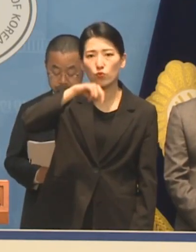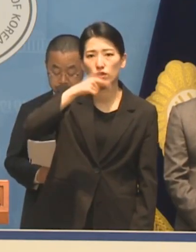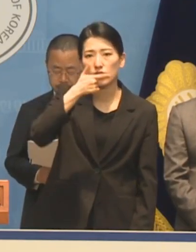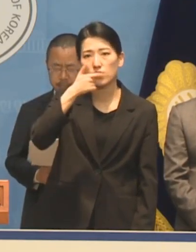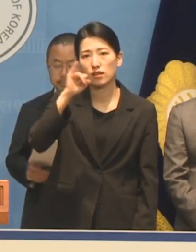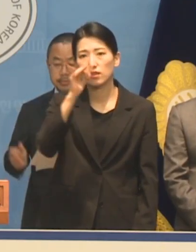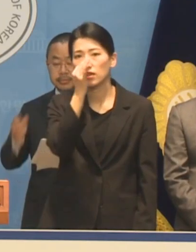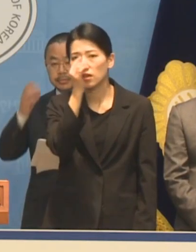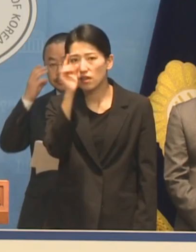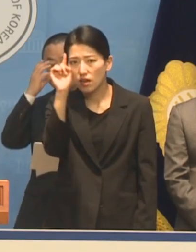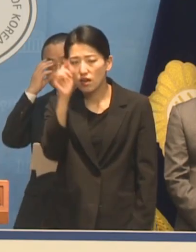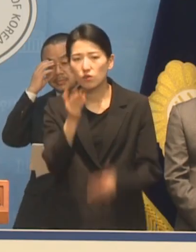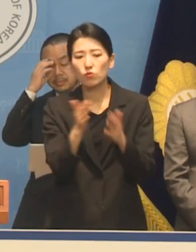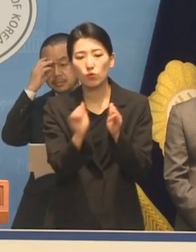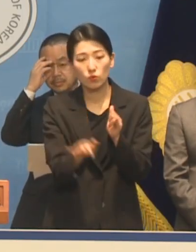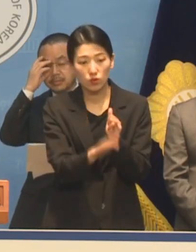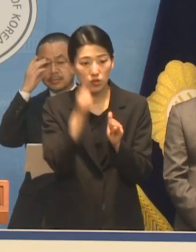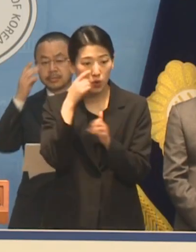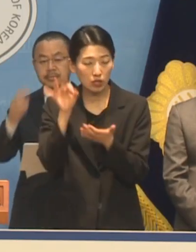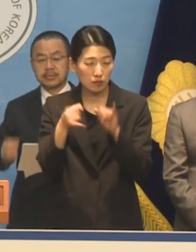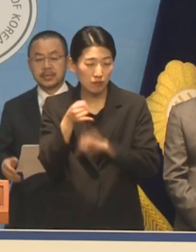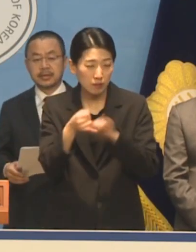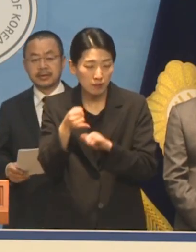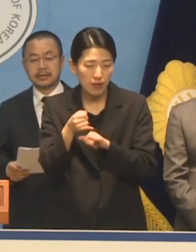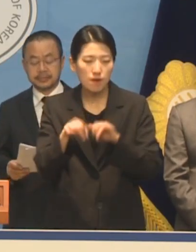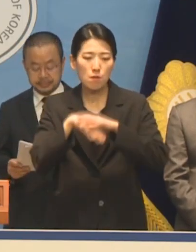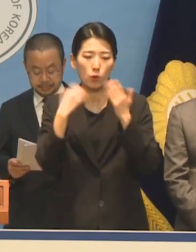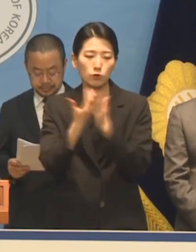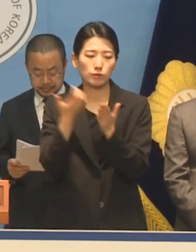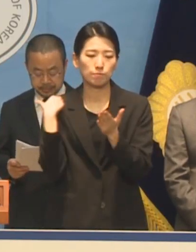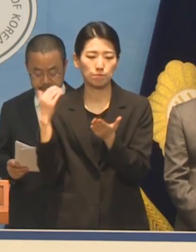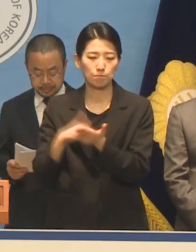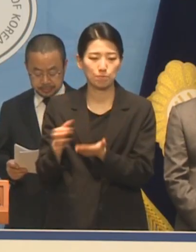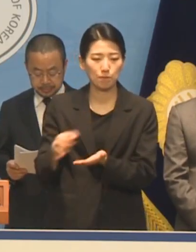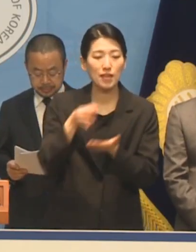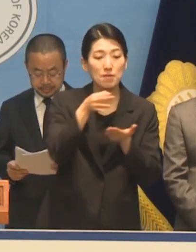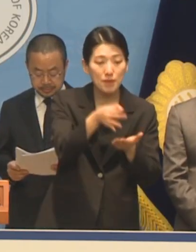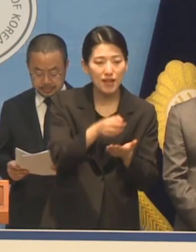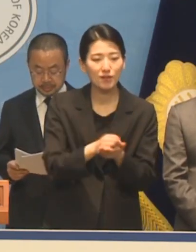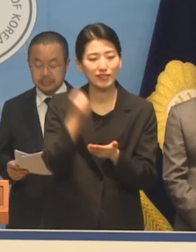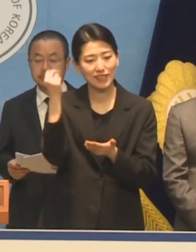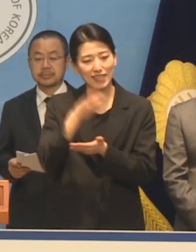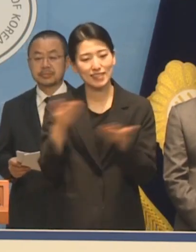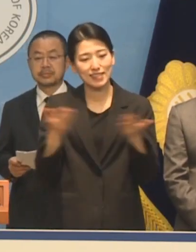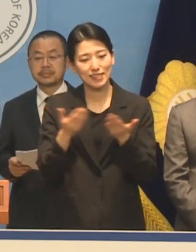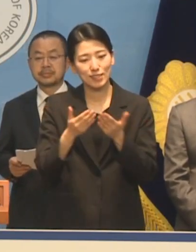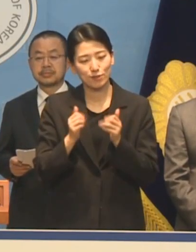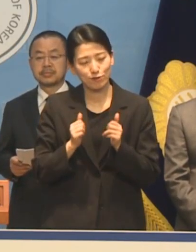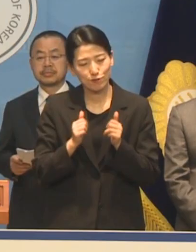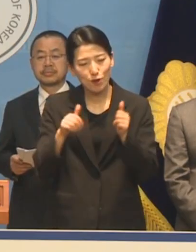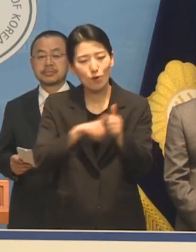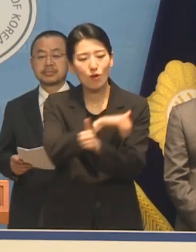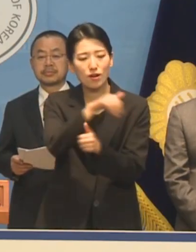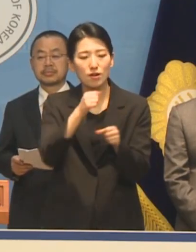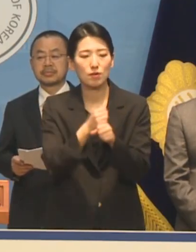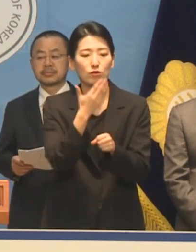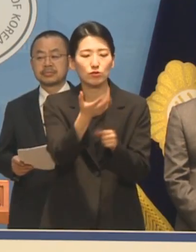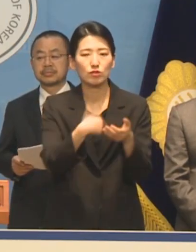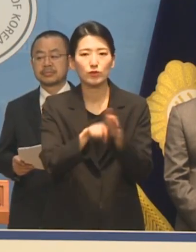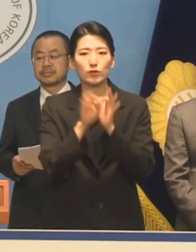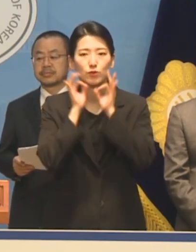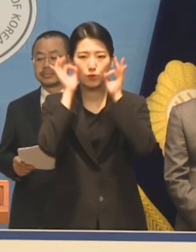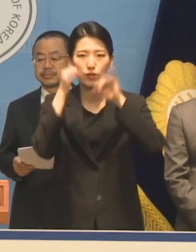임금을 온전히 돌려받고 다시 일상으로 돌아갈 수 있도록 끝까지 함께